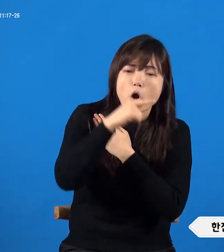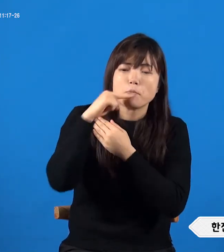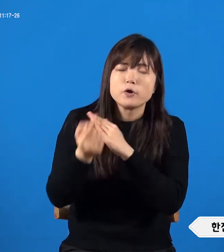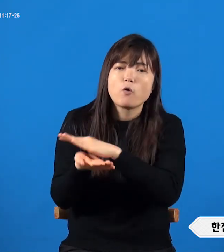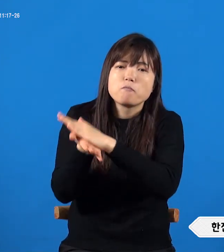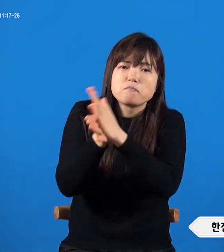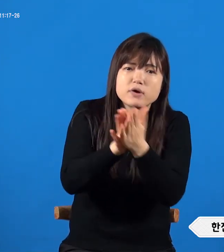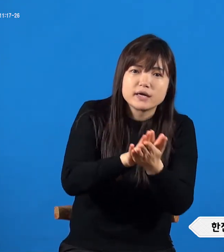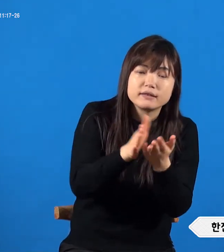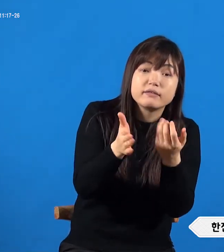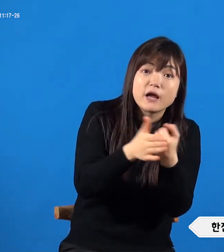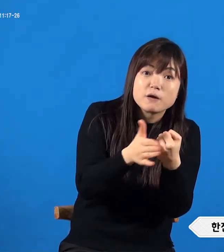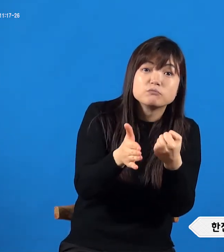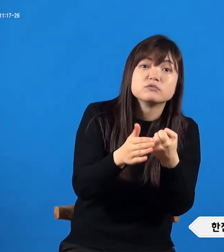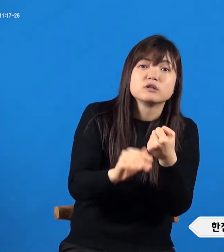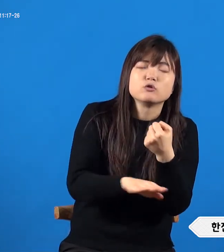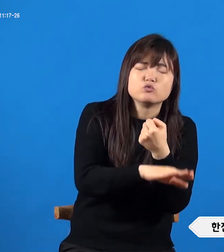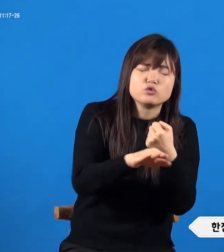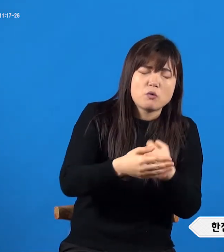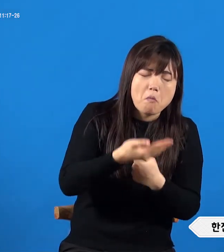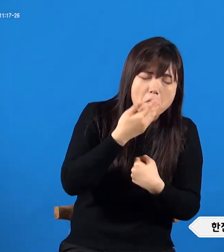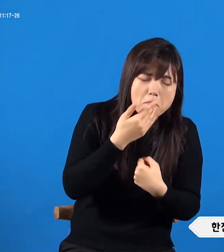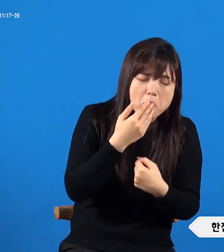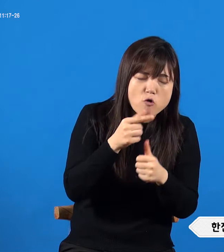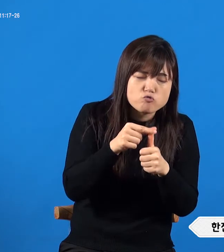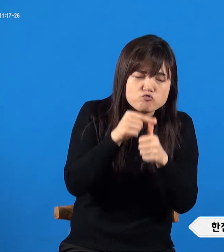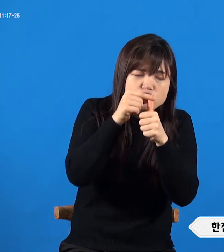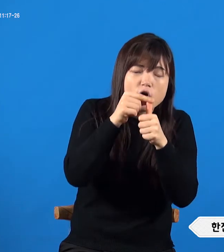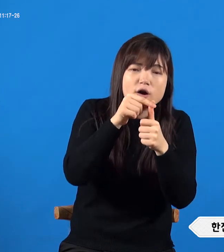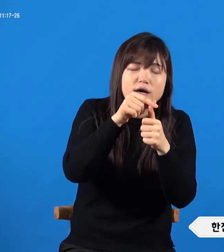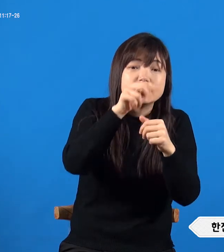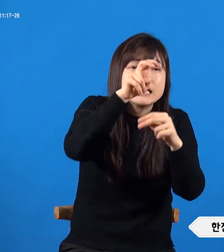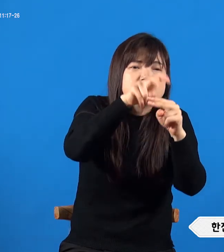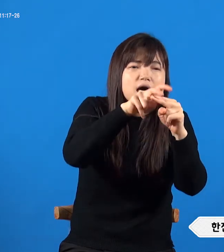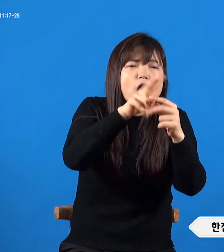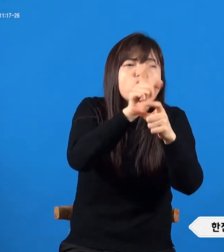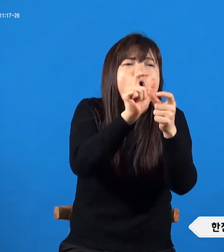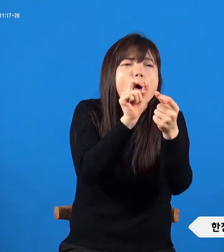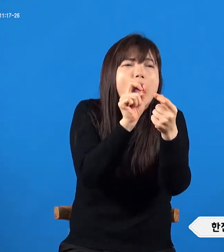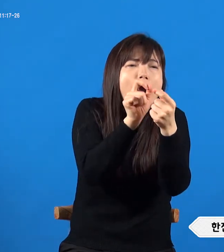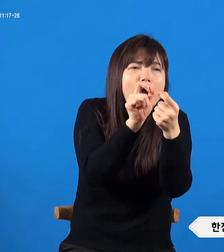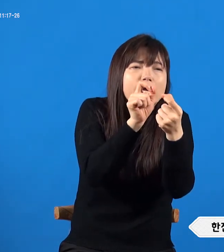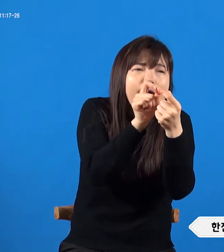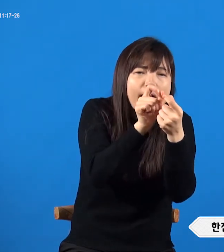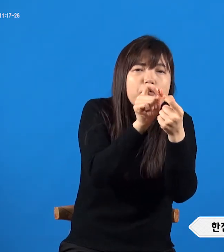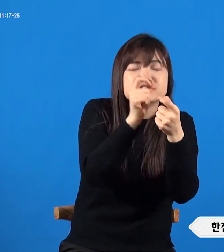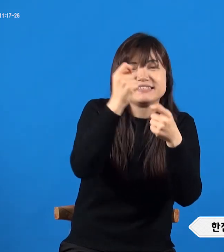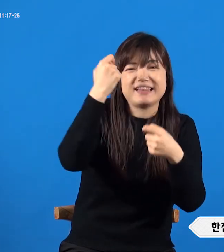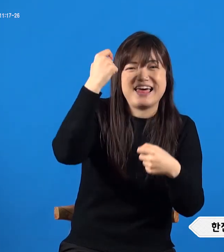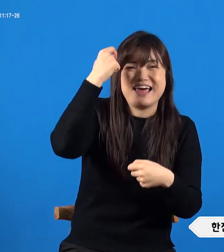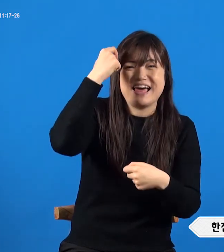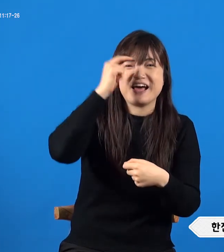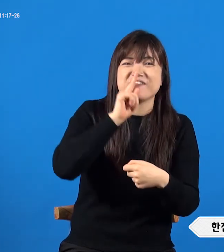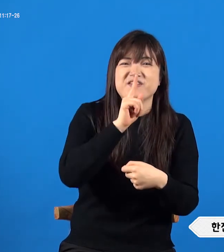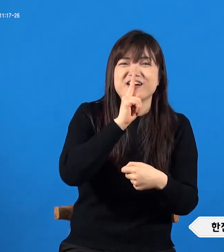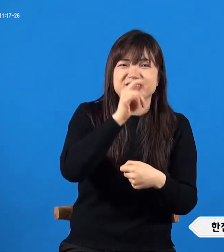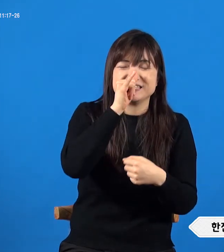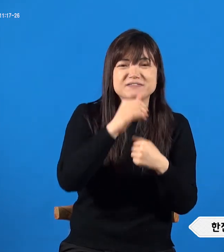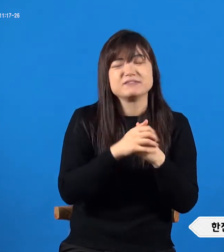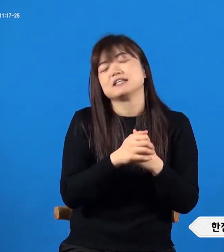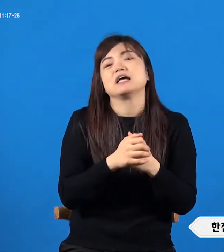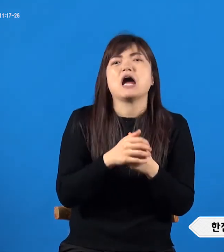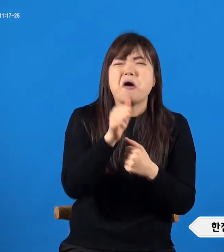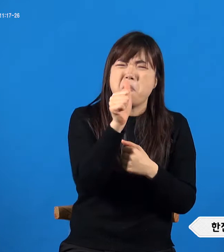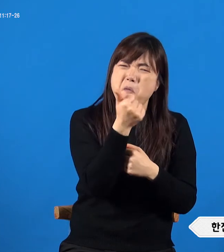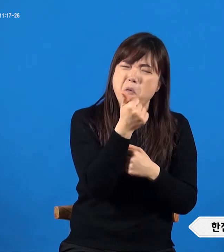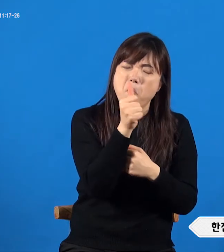변했기 때문에 그것을 먹으면 우리가 더 구원의 자리에 가까이 나갈 수 있다. 천주교는 그렇게 믿습니다. 그런데